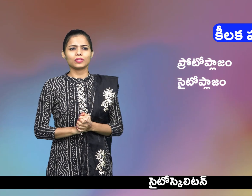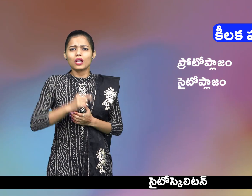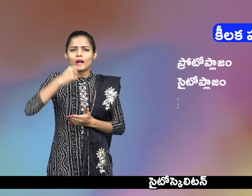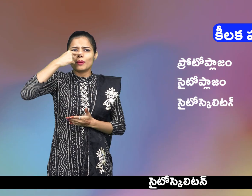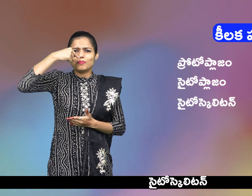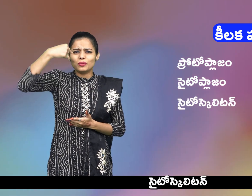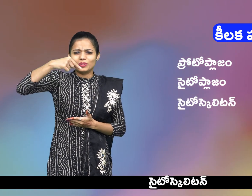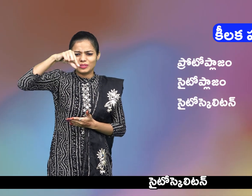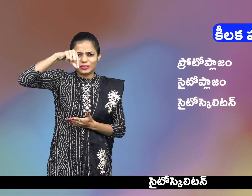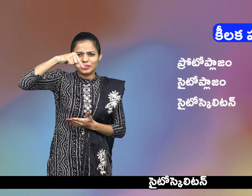సైటో స్కెలిటన్,